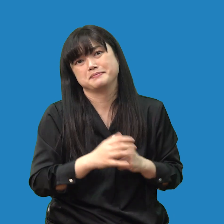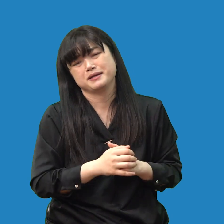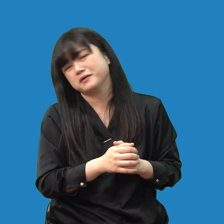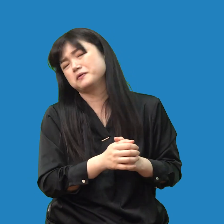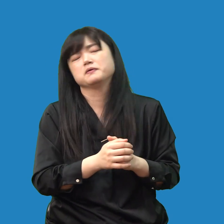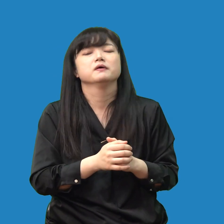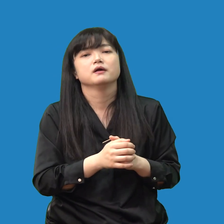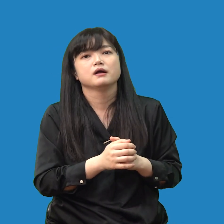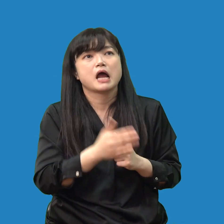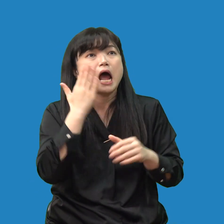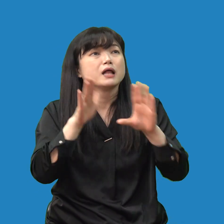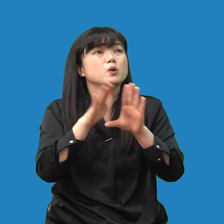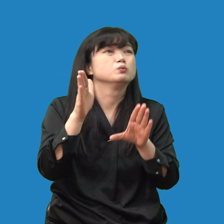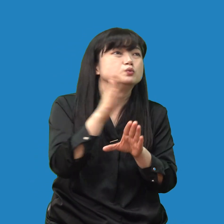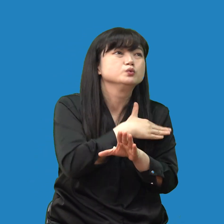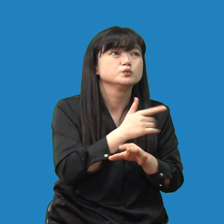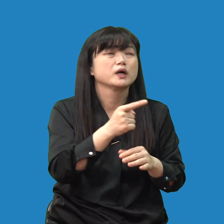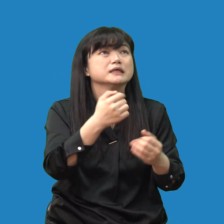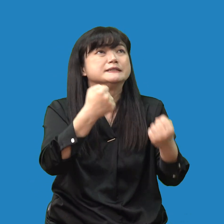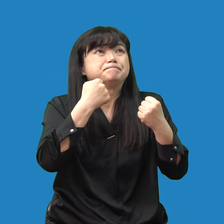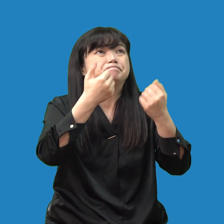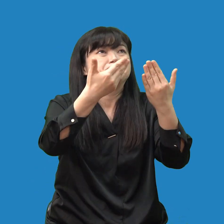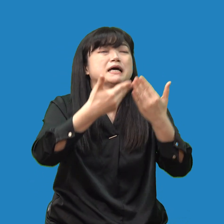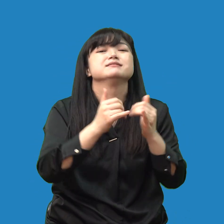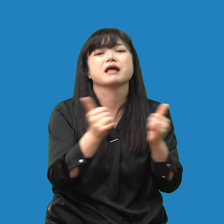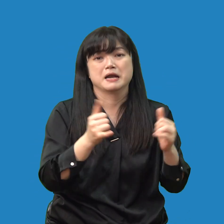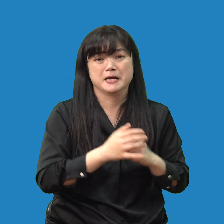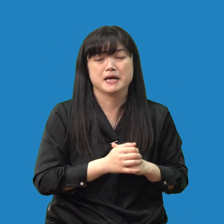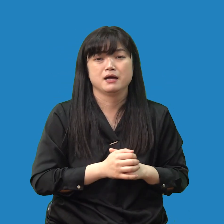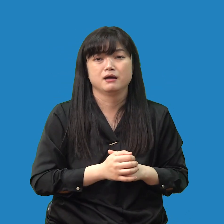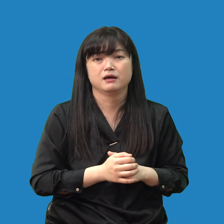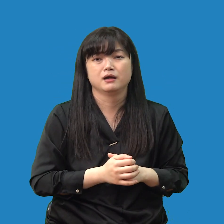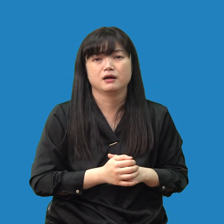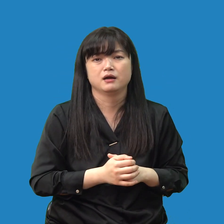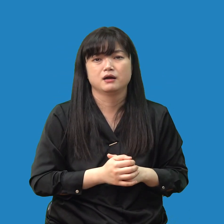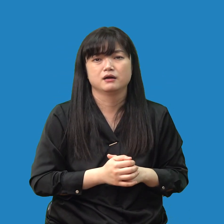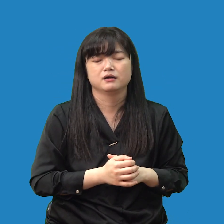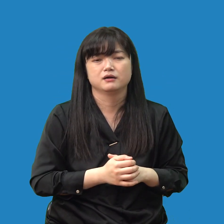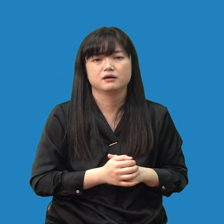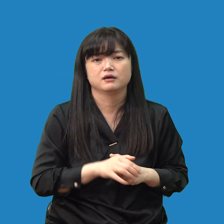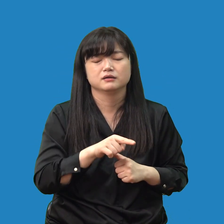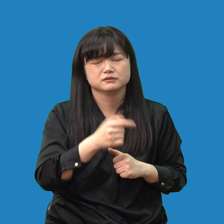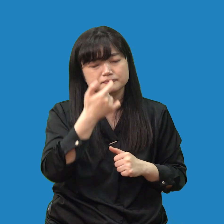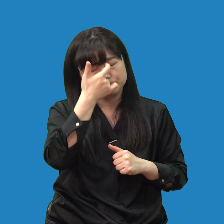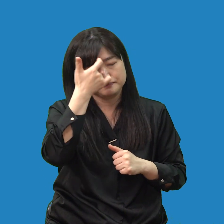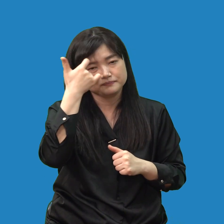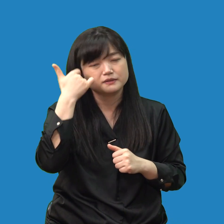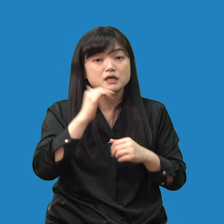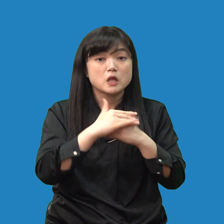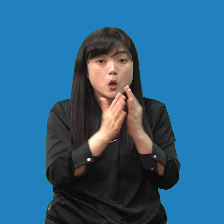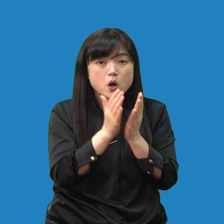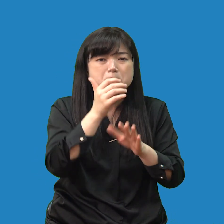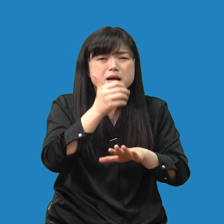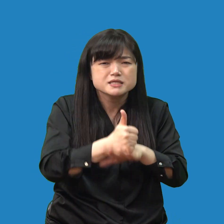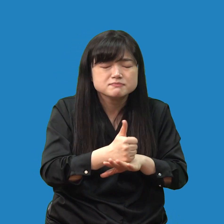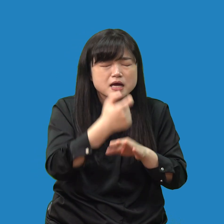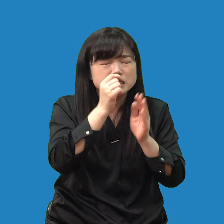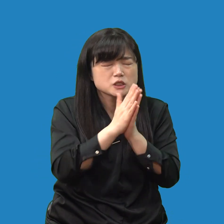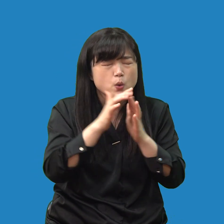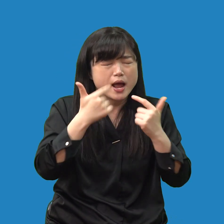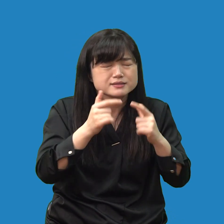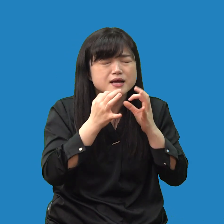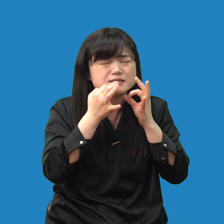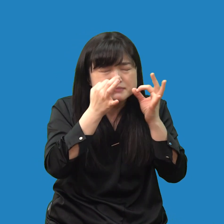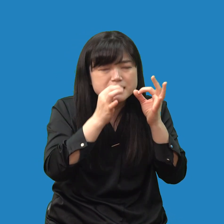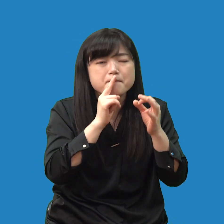사람이죠. 하늘로부터 그 힘을 공급받는 사람입니다. 그래서 이 성경 속에 마지막 기도에